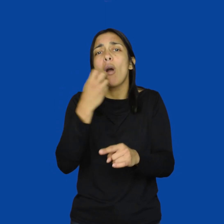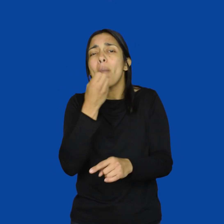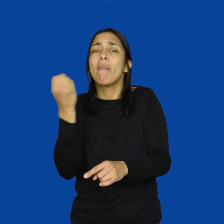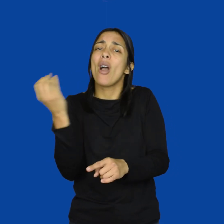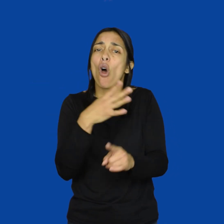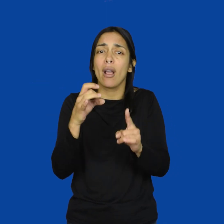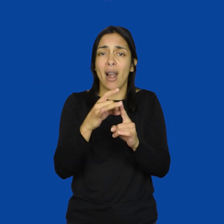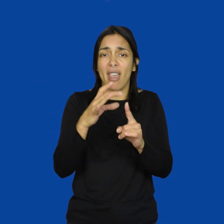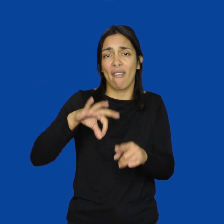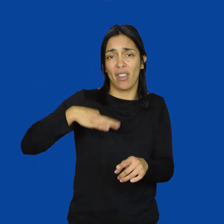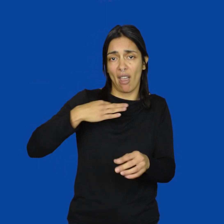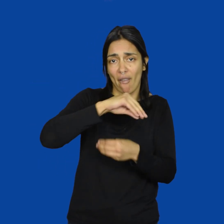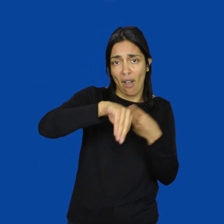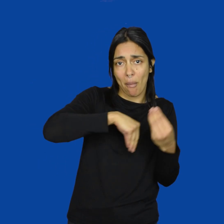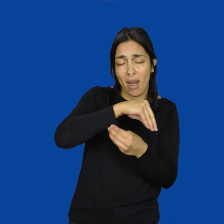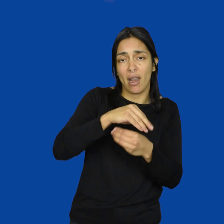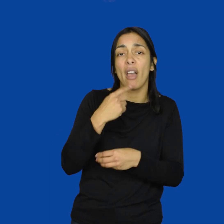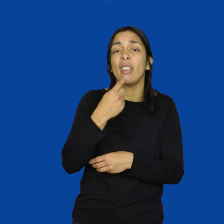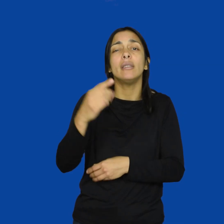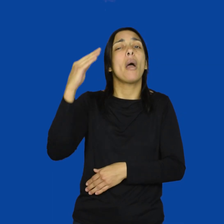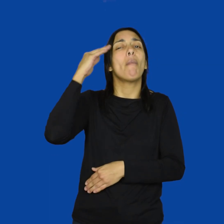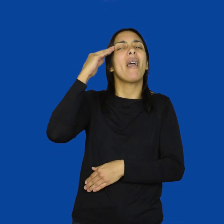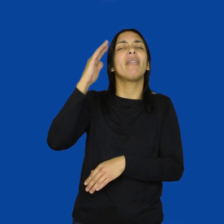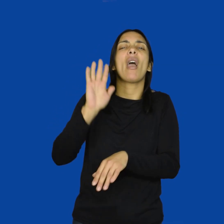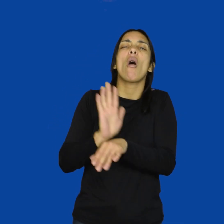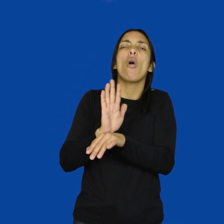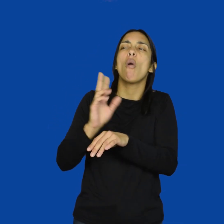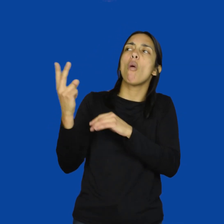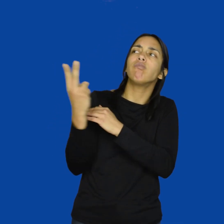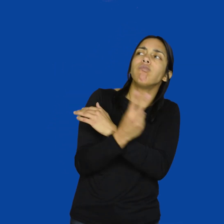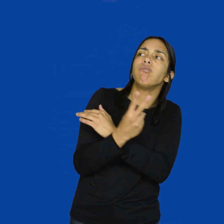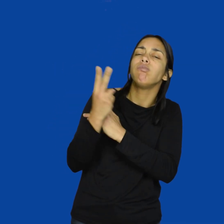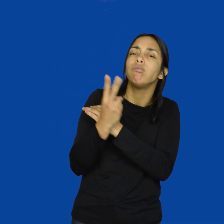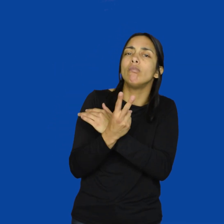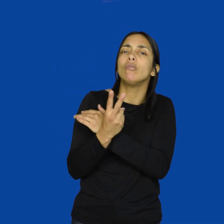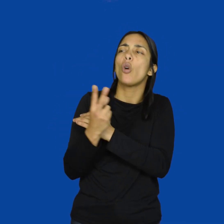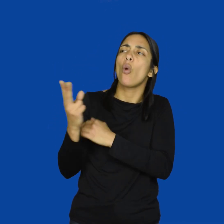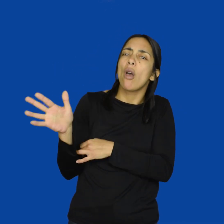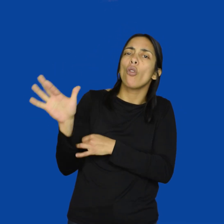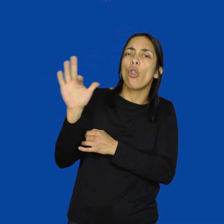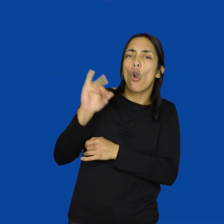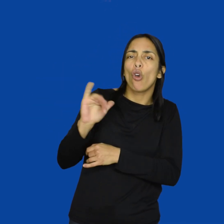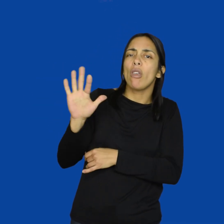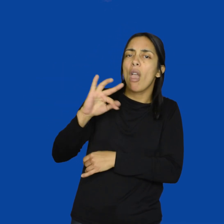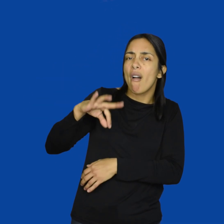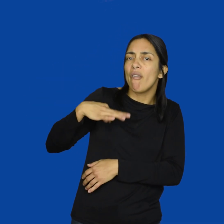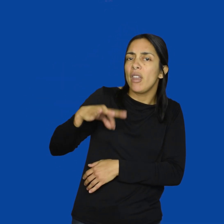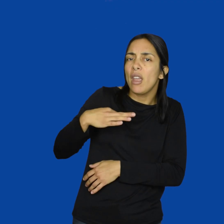La mente humana actúa como un escudo, nos protege en la vida cotidiana y también en las experiencias más